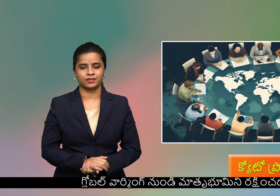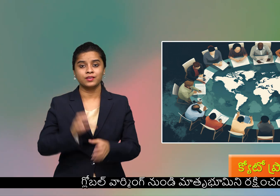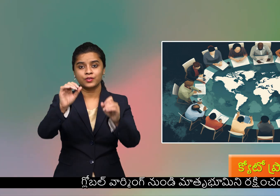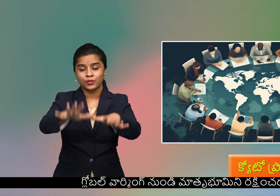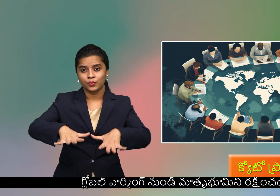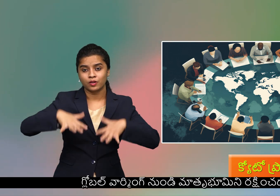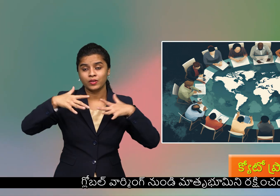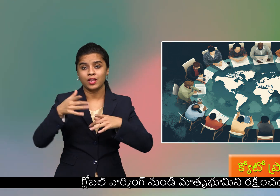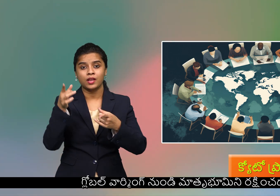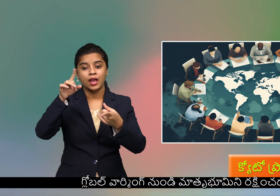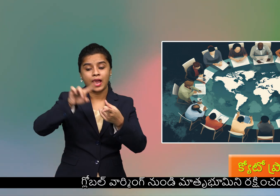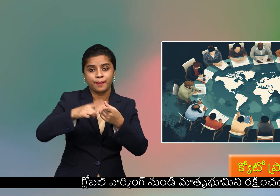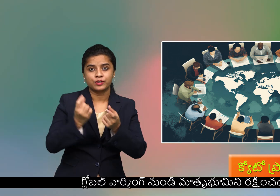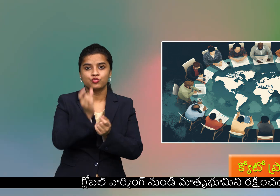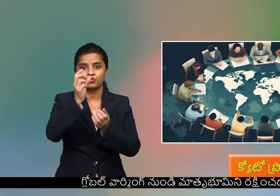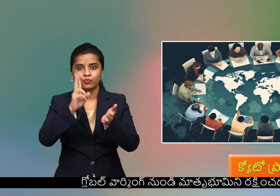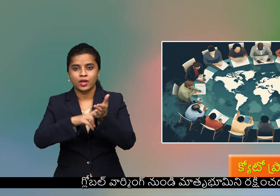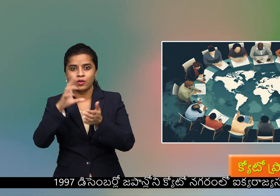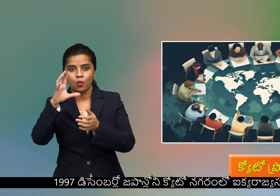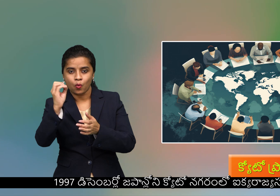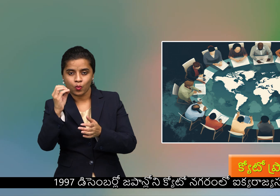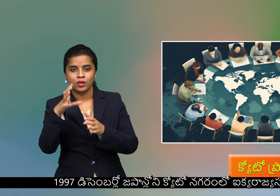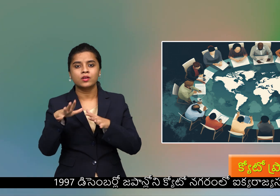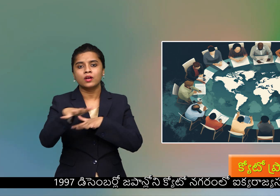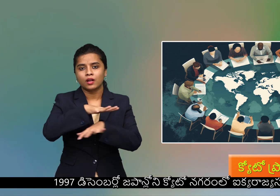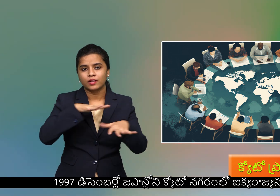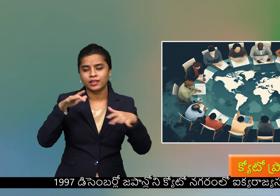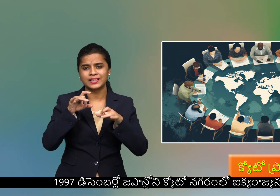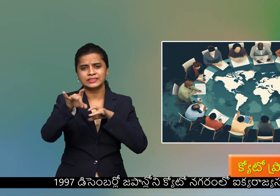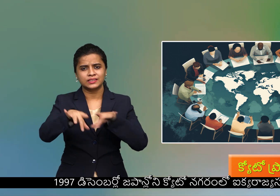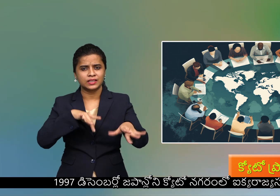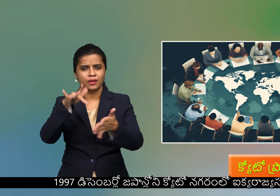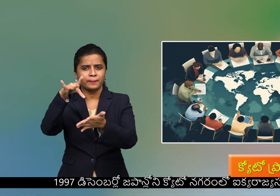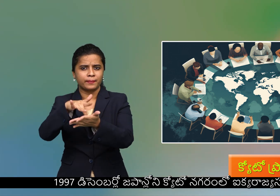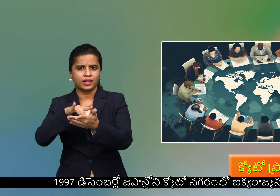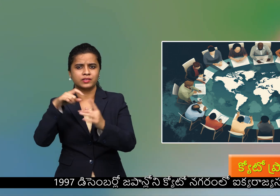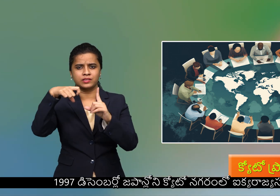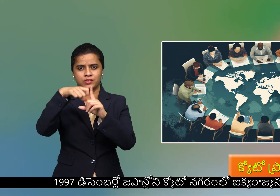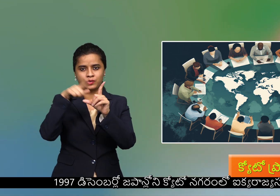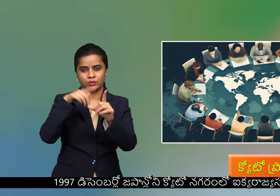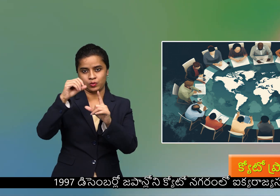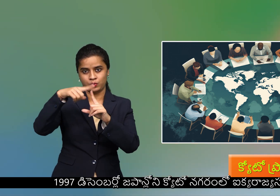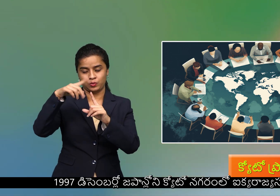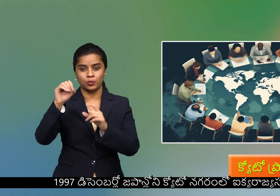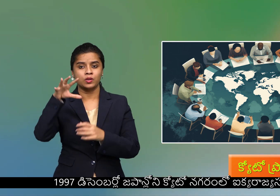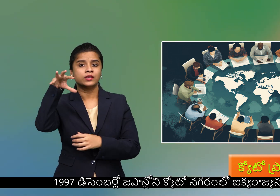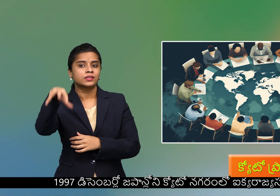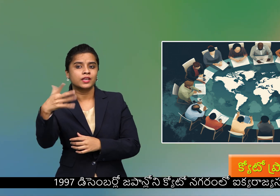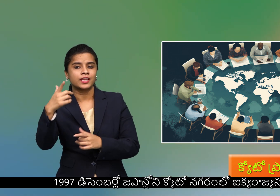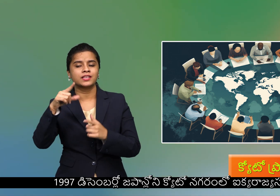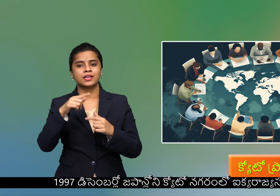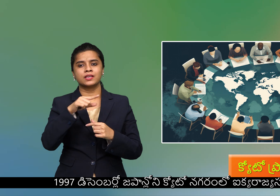గ్లోబల్ వార్మింగ్ నుండి మాతృభూమిని రక్షించడానికి 1997 డిసెంబర్లో జపాన్లోని క్యోటో